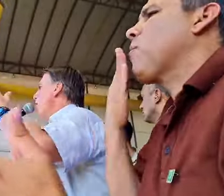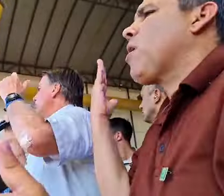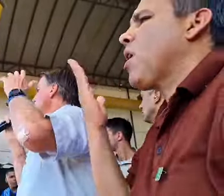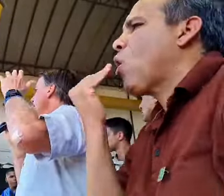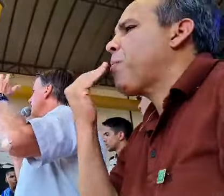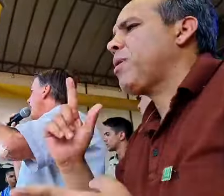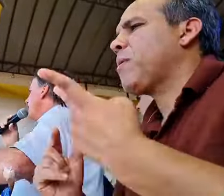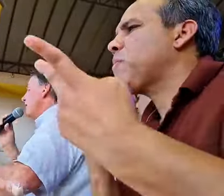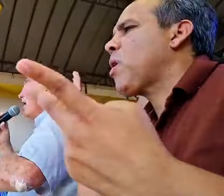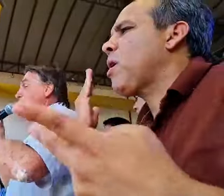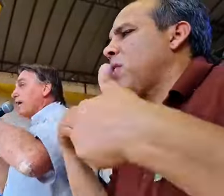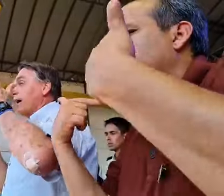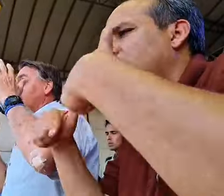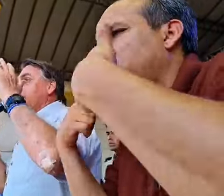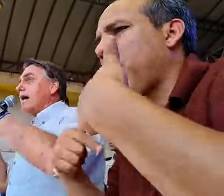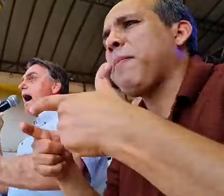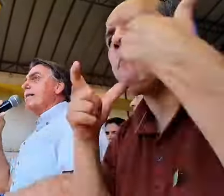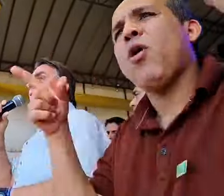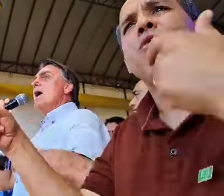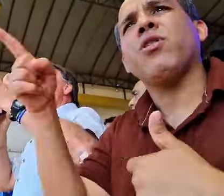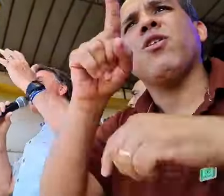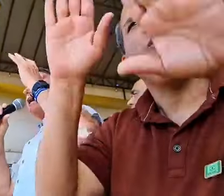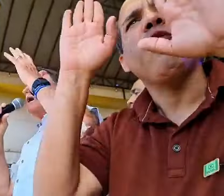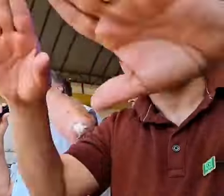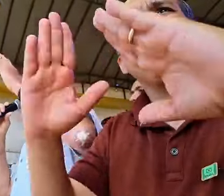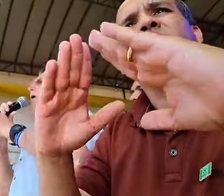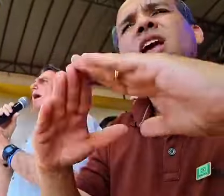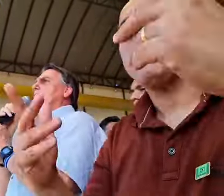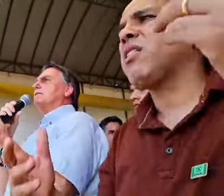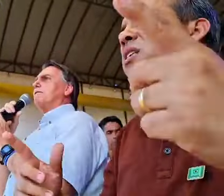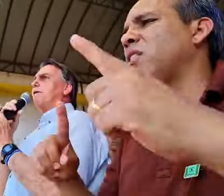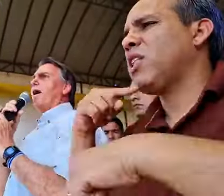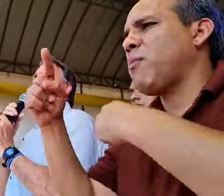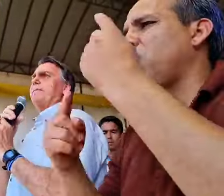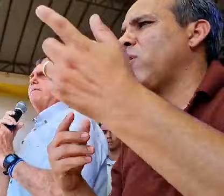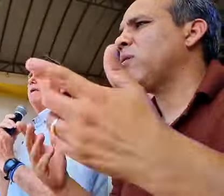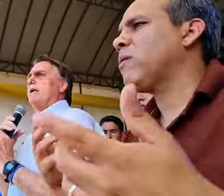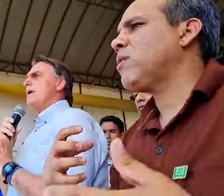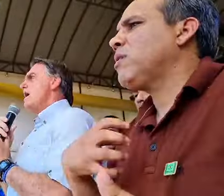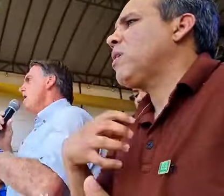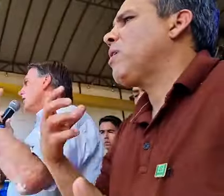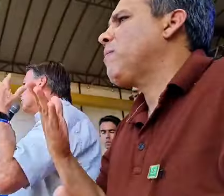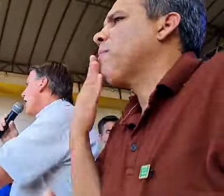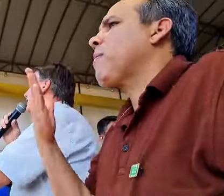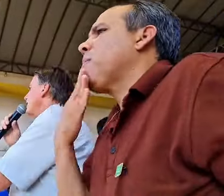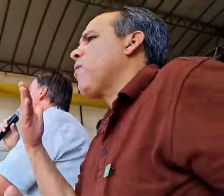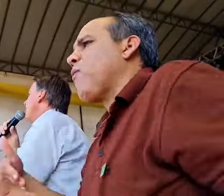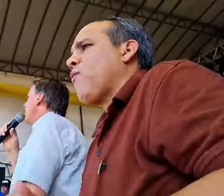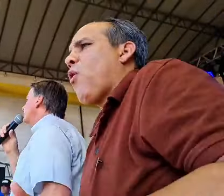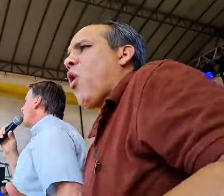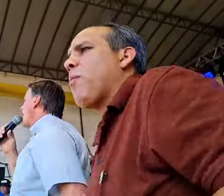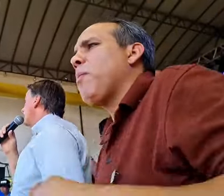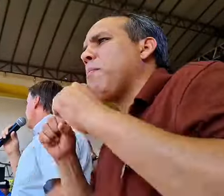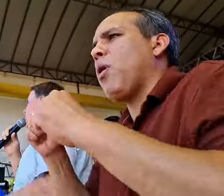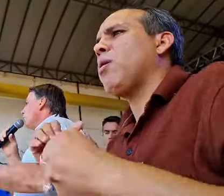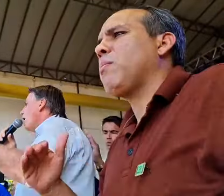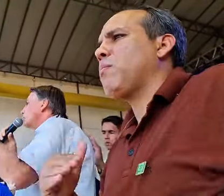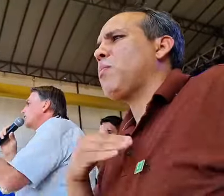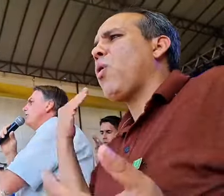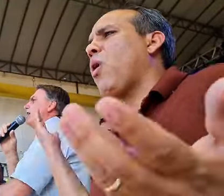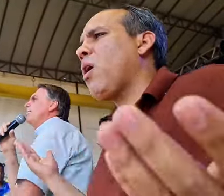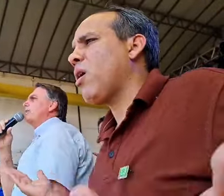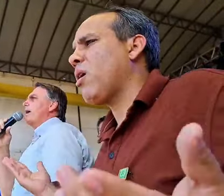Vocês, muitos de vocês, ficando em casa, ia acabar morrendo de fome. Nós criamos lá atrás